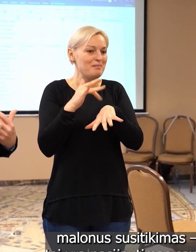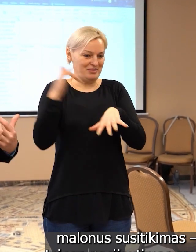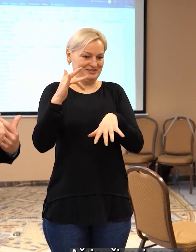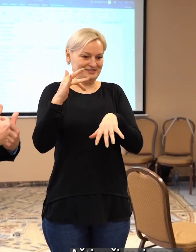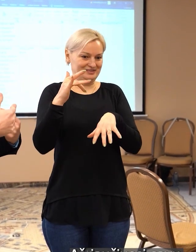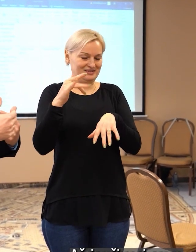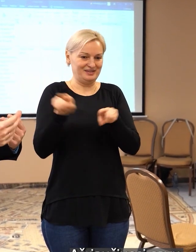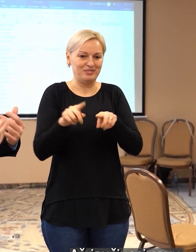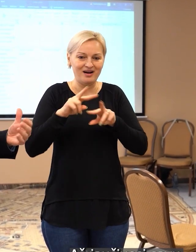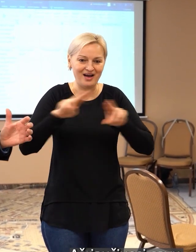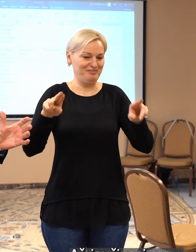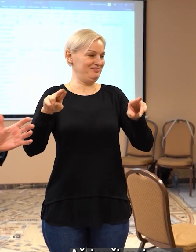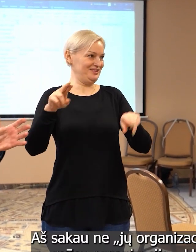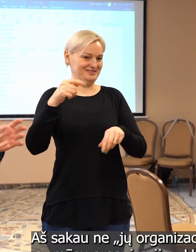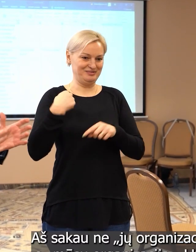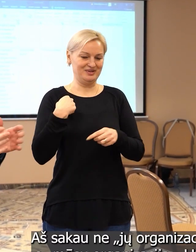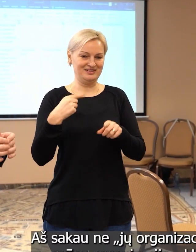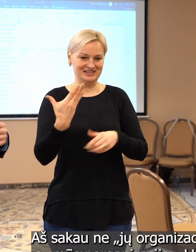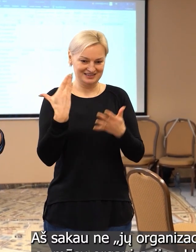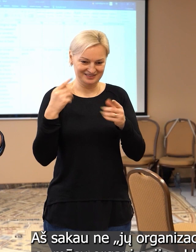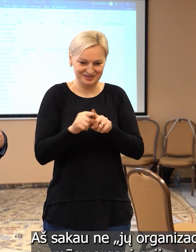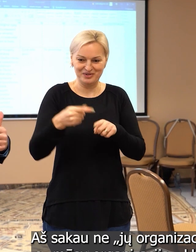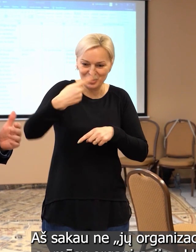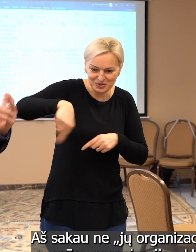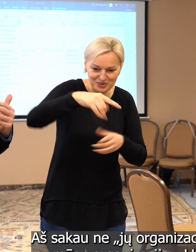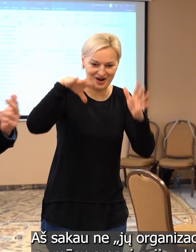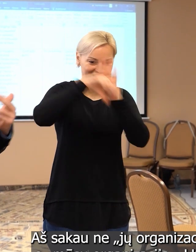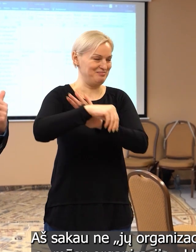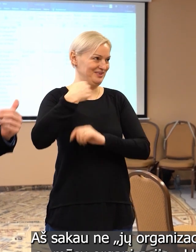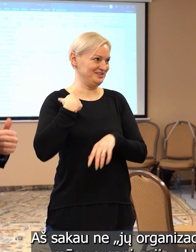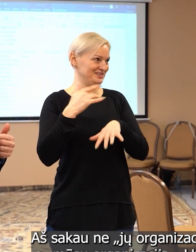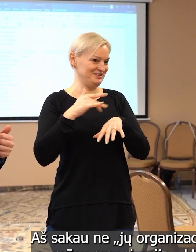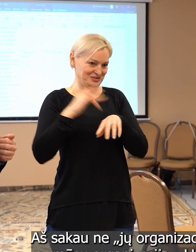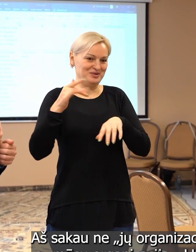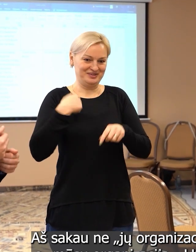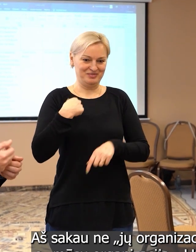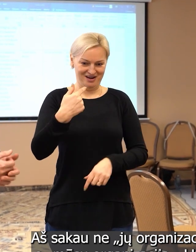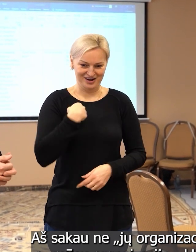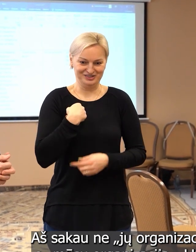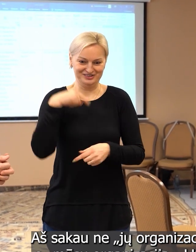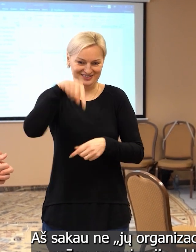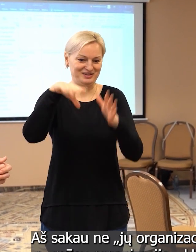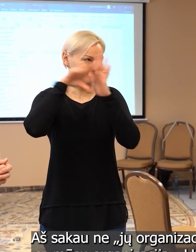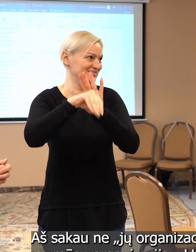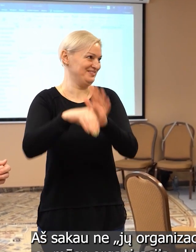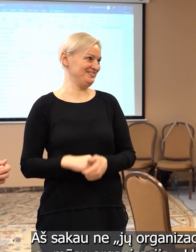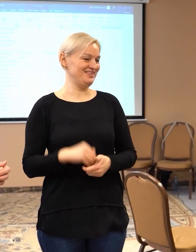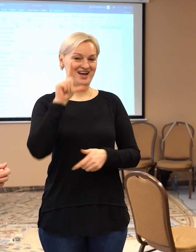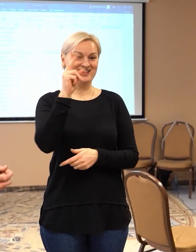savo, aš jaučiuosi taip savo, aš sakau, ne jų organizacija, sako, mūsų organizacija. O